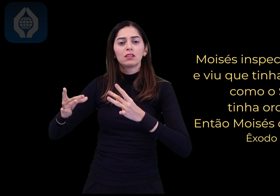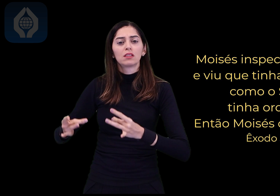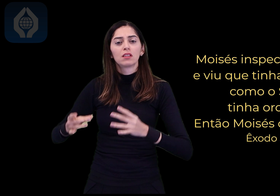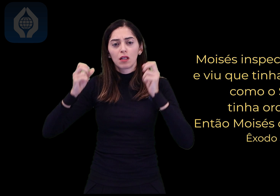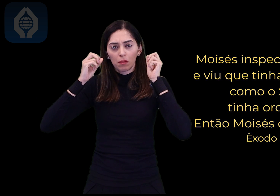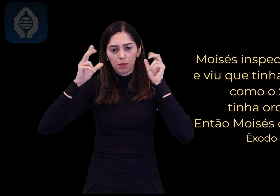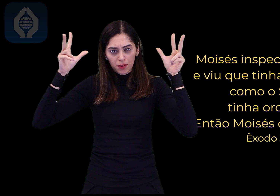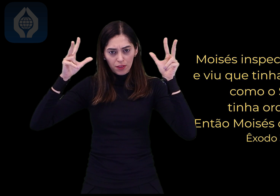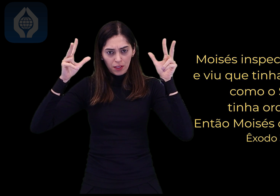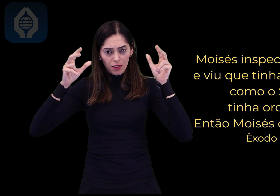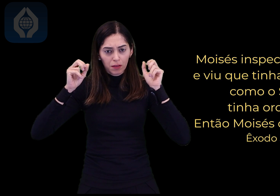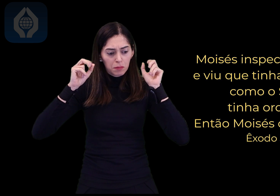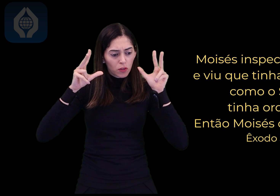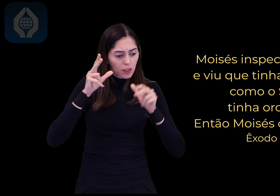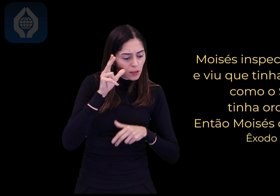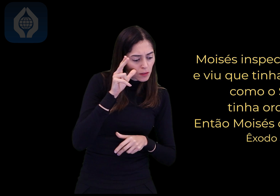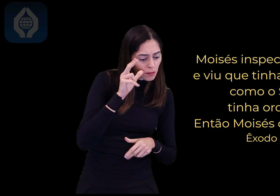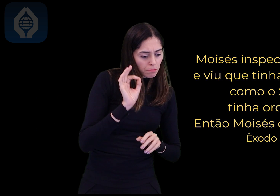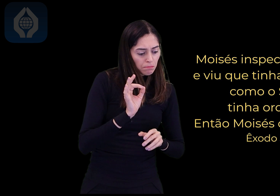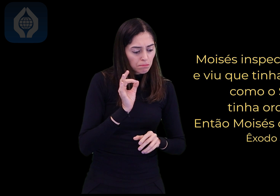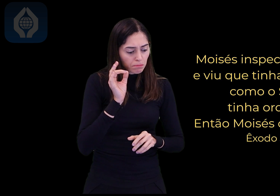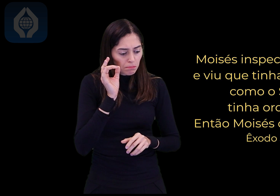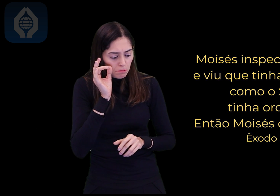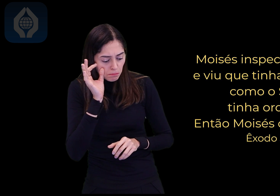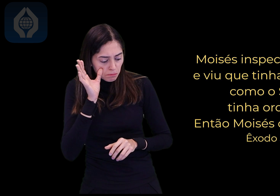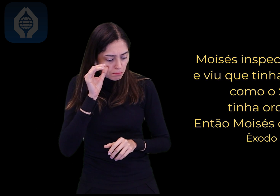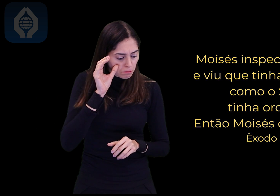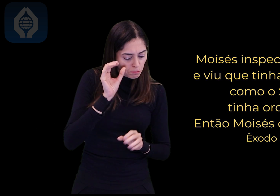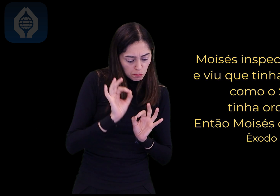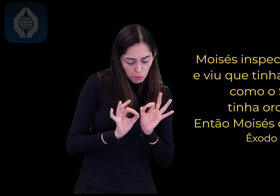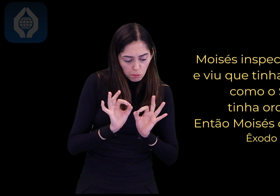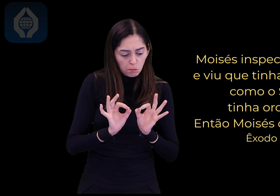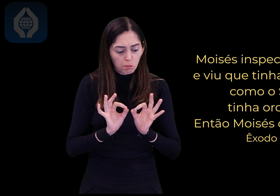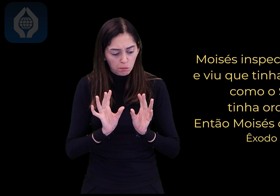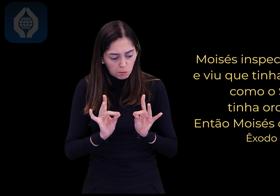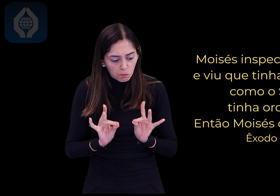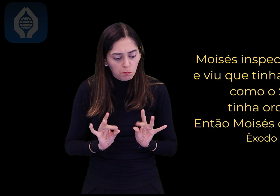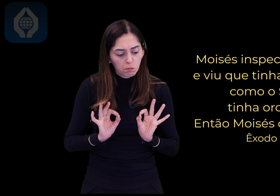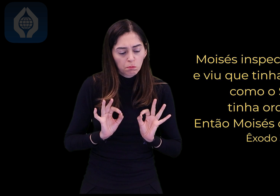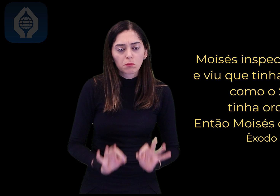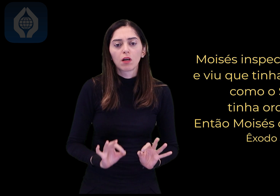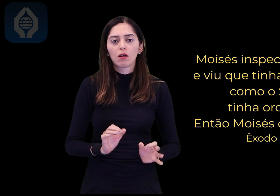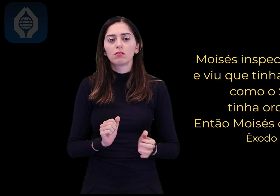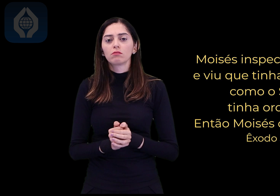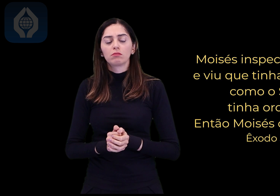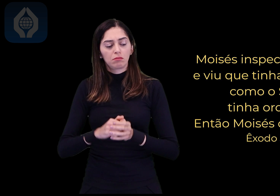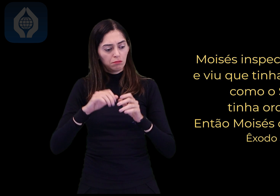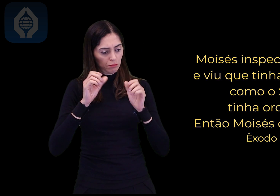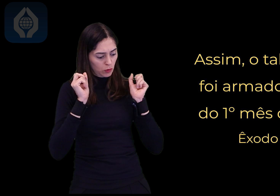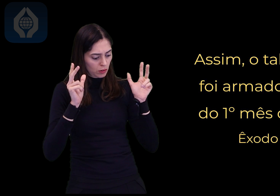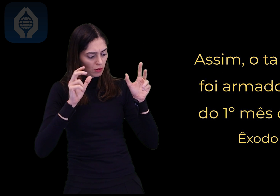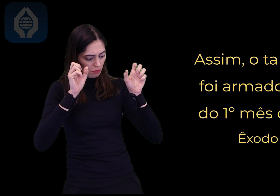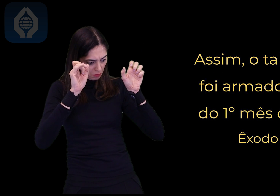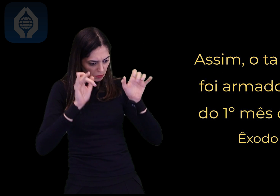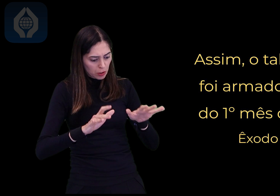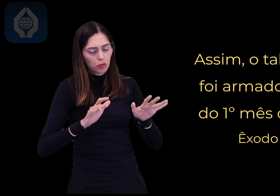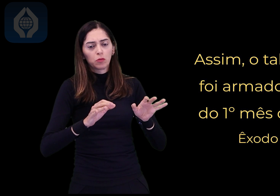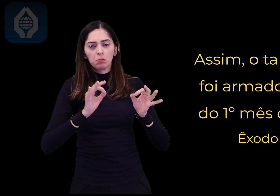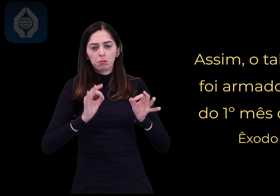obra, viu que tinha feito tudo como o Senhor tinha ordenado. Então Moisés os abençoou. Assim o tabernáculo